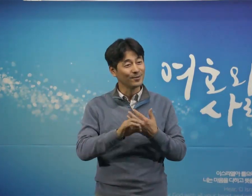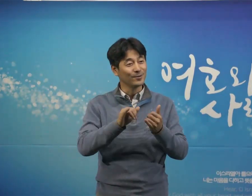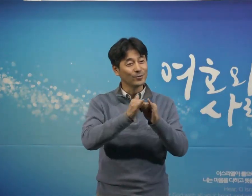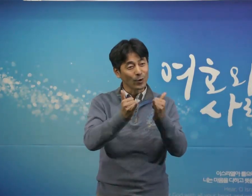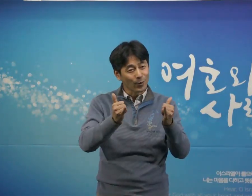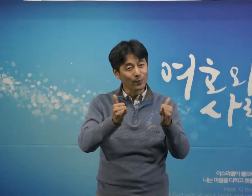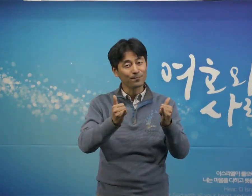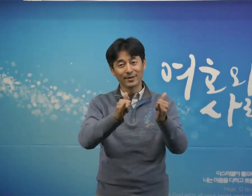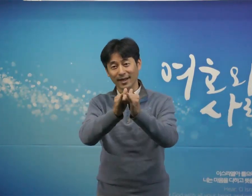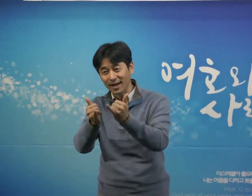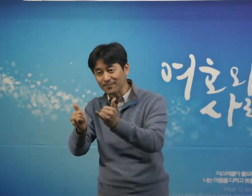왜냐하면